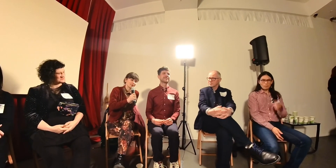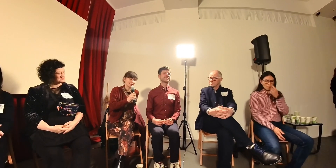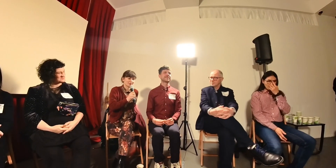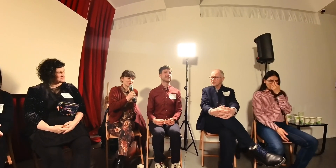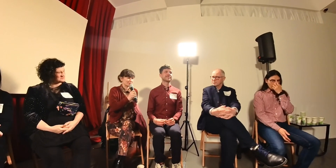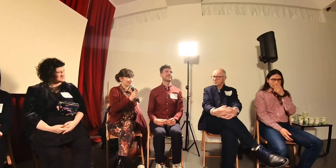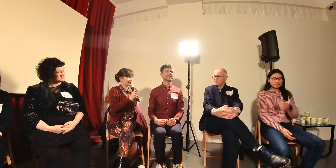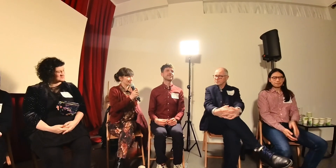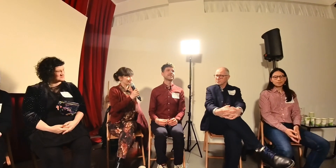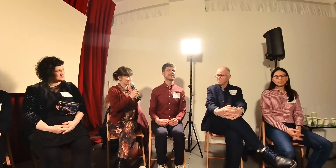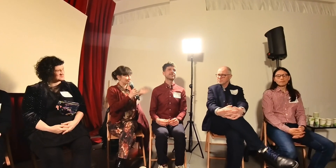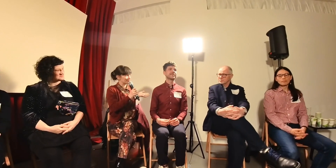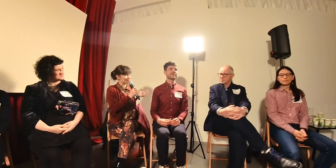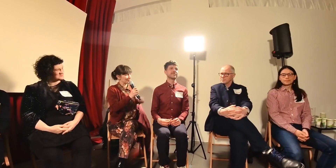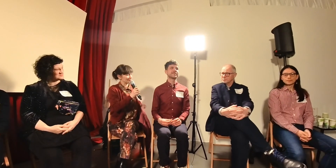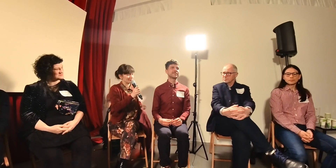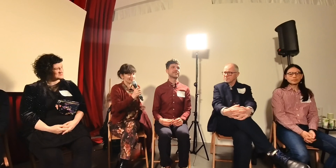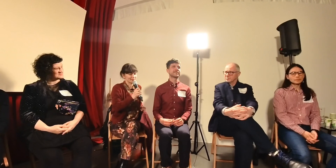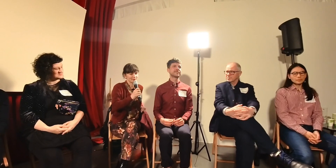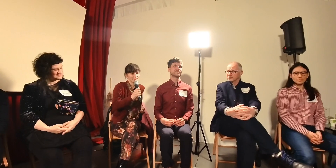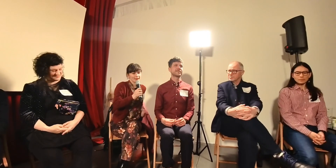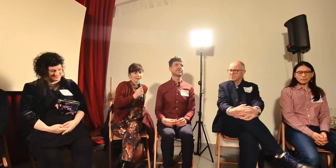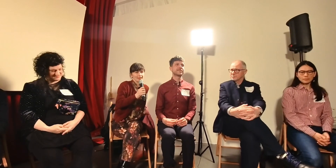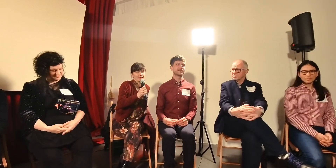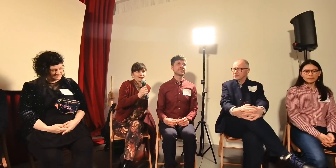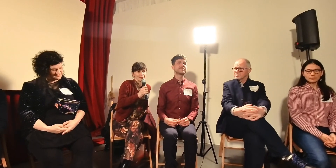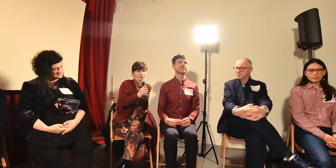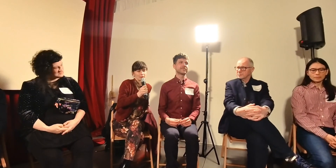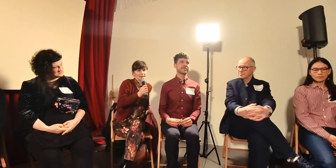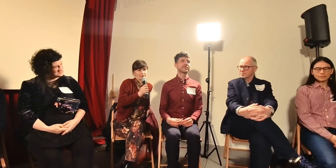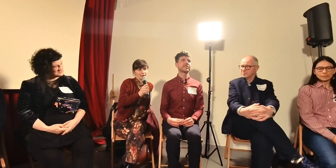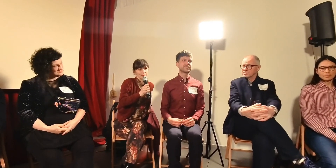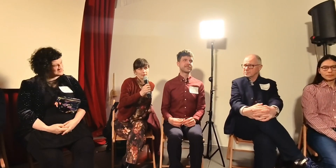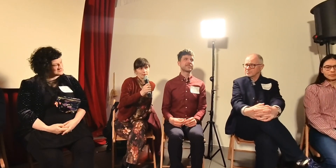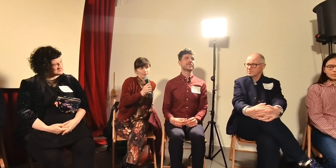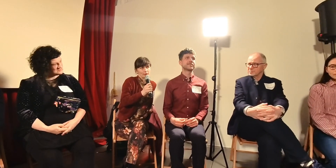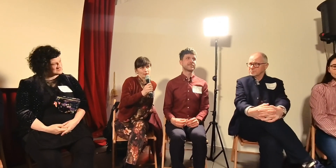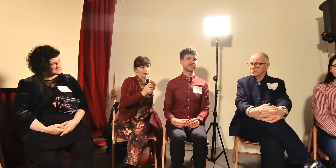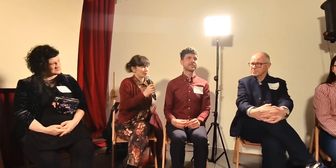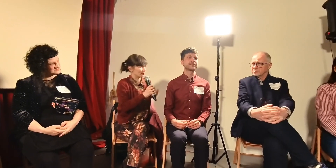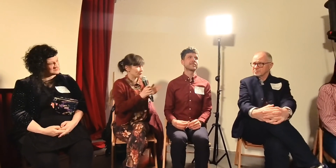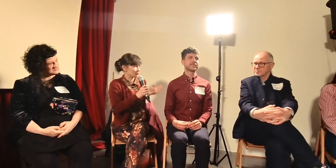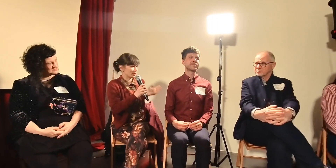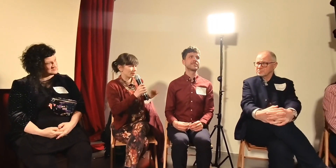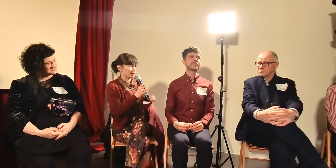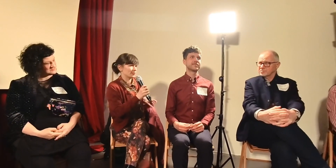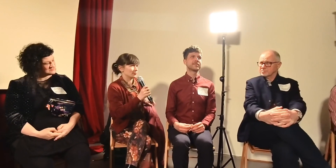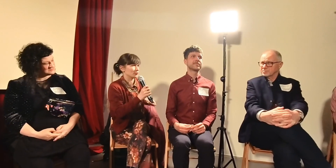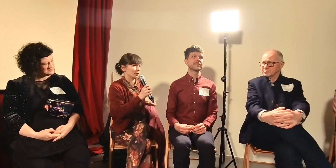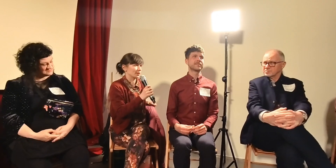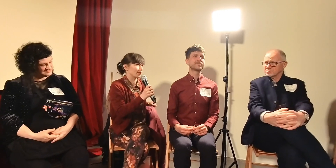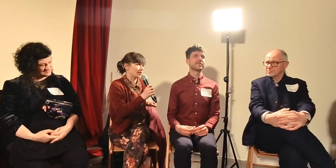za audiovizuální umělkyni a za Mekovu spolupracovnici. A ten projekt, o kterém už